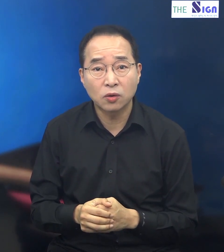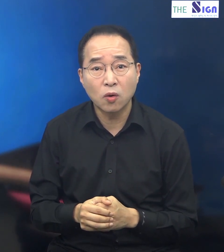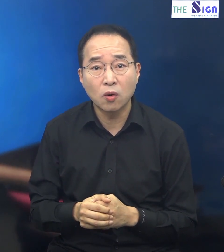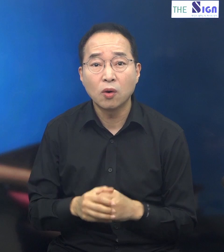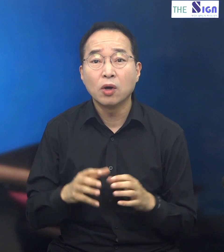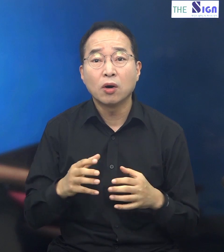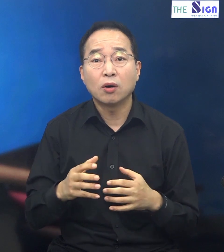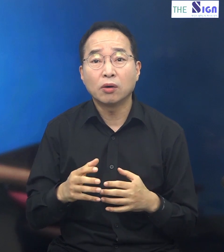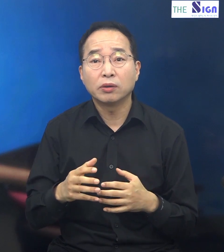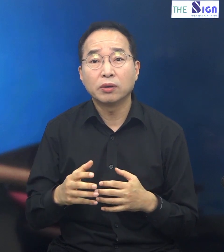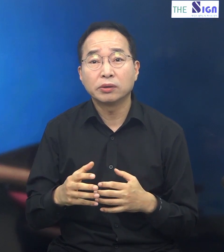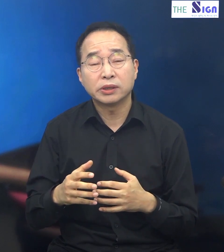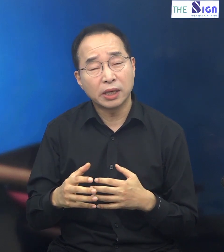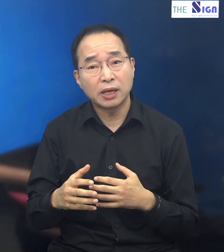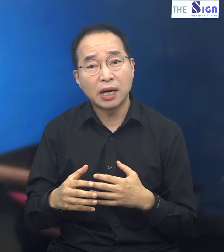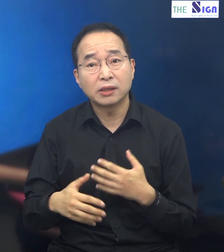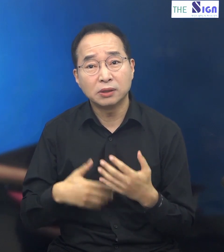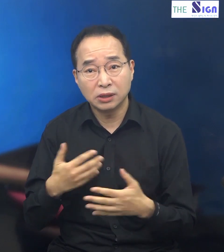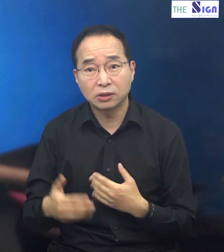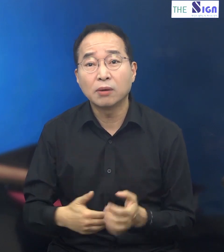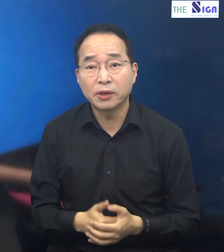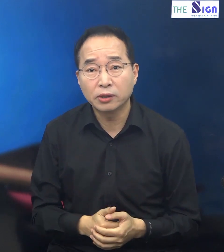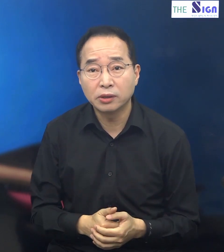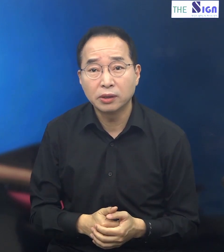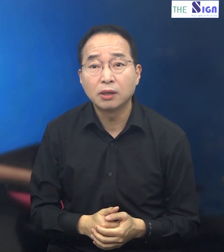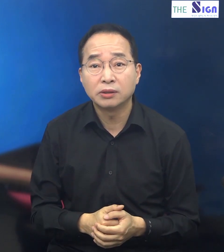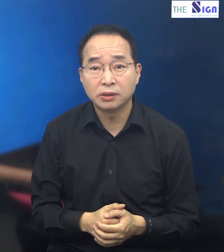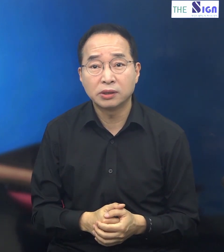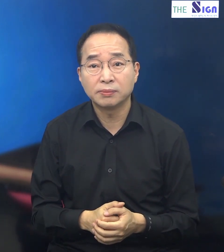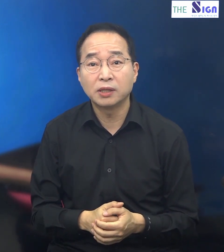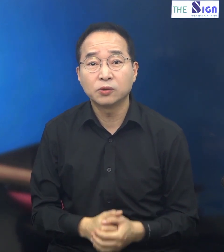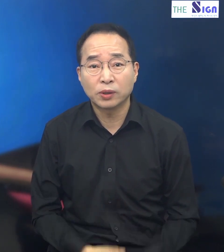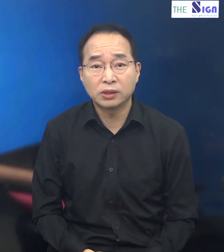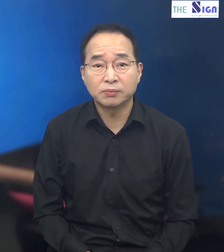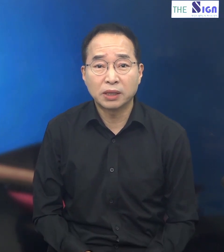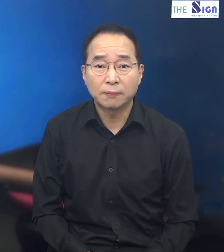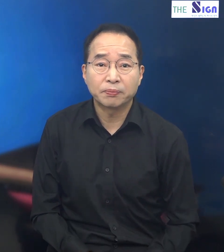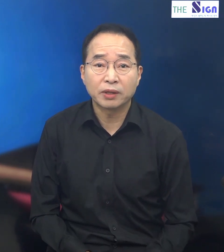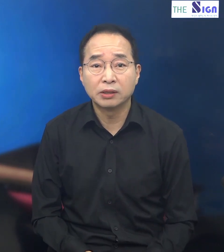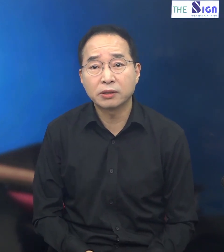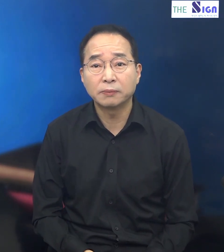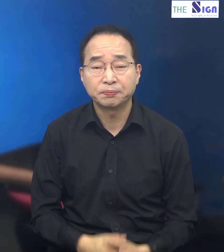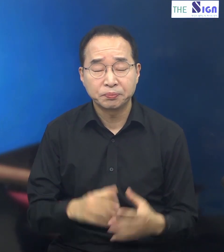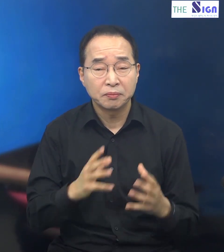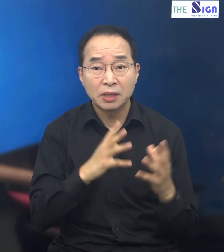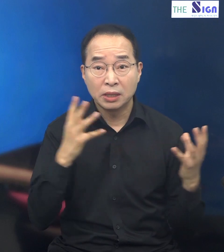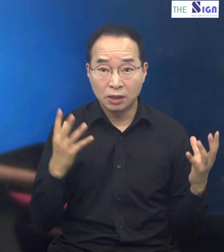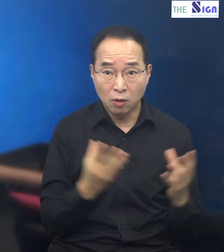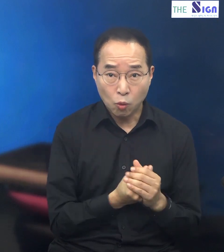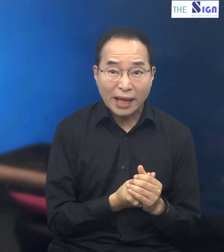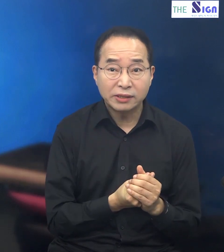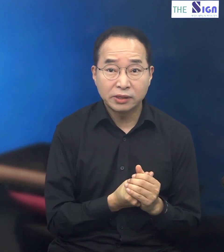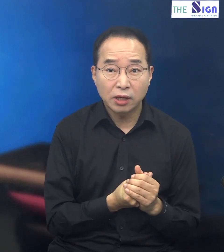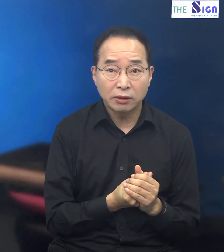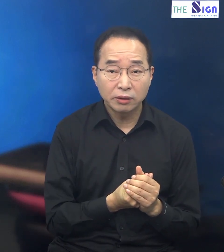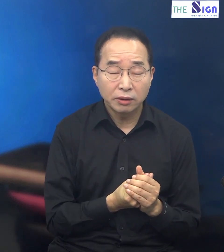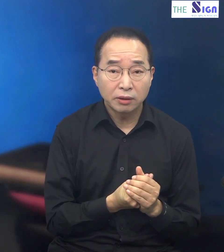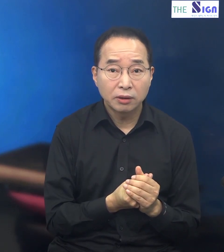이해하시고 제가 하는 이 설명을 들으시면 좋겠습니다. 그래서 이건 완전